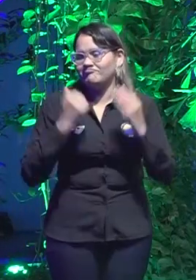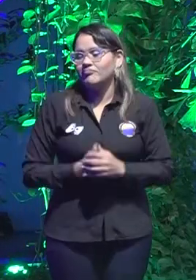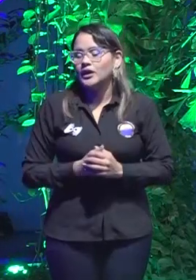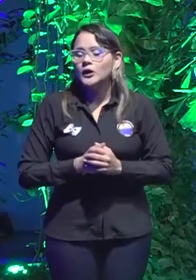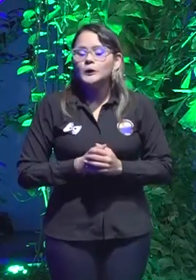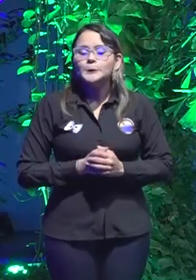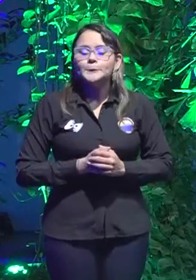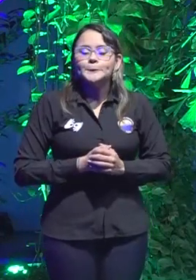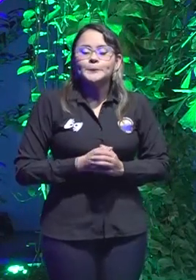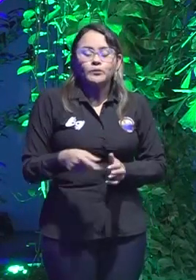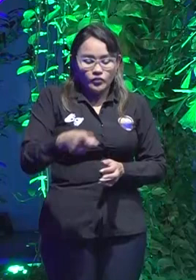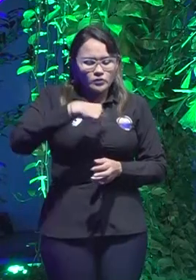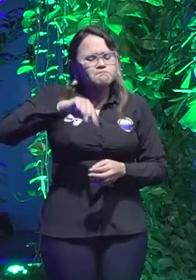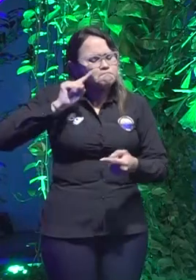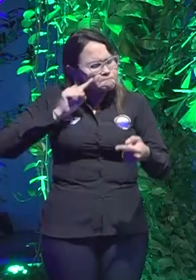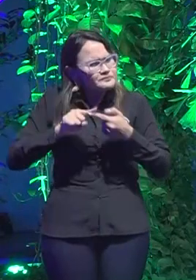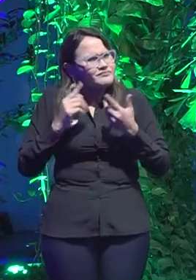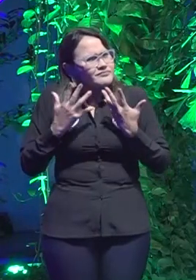para